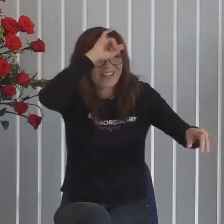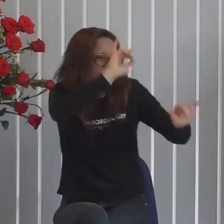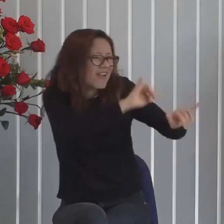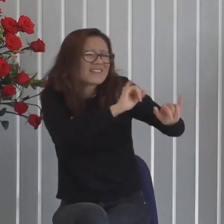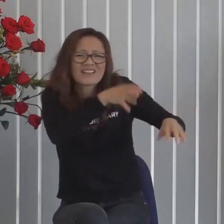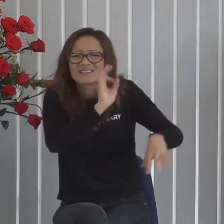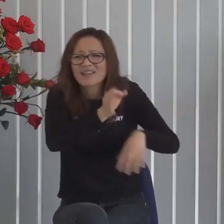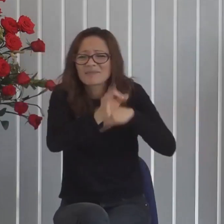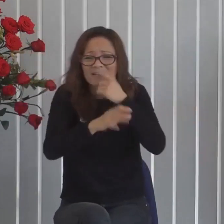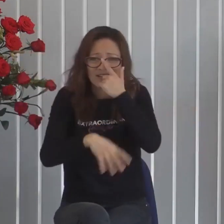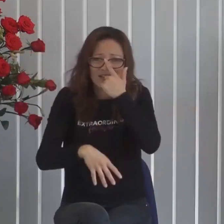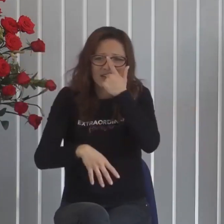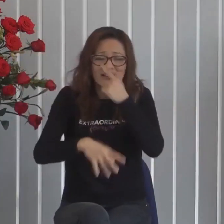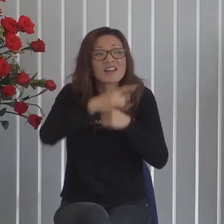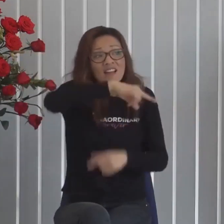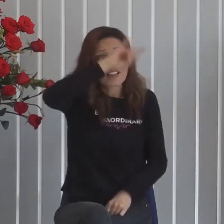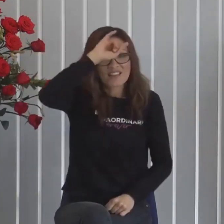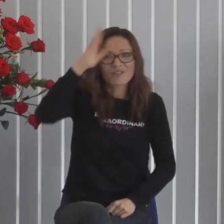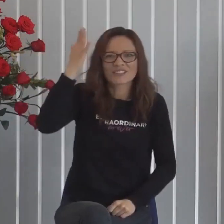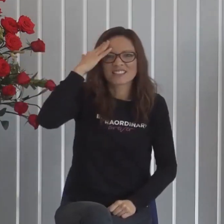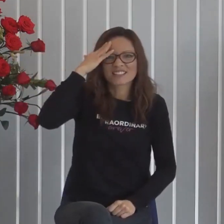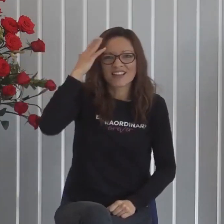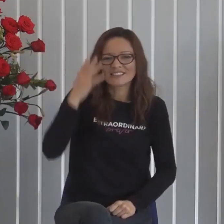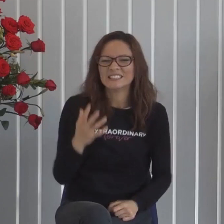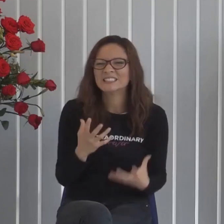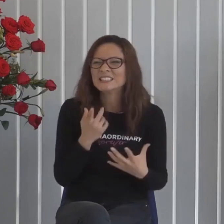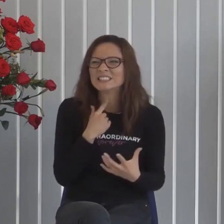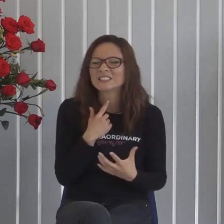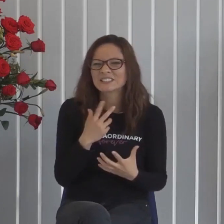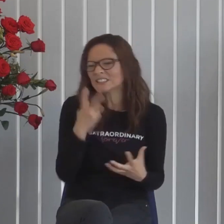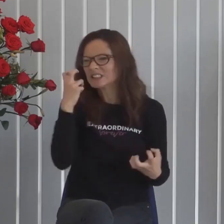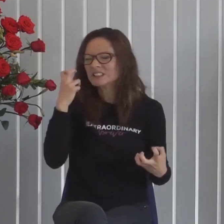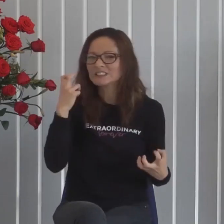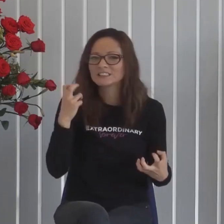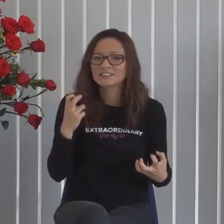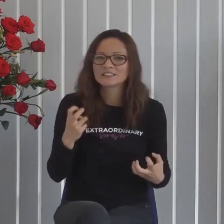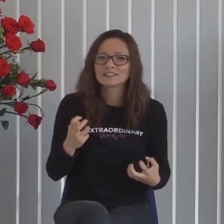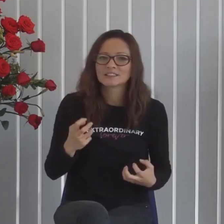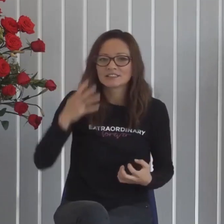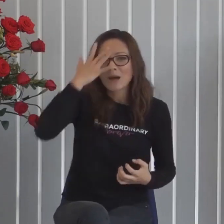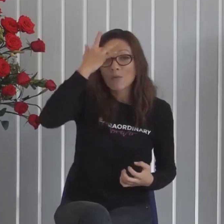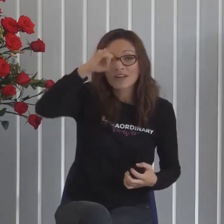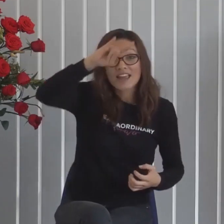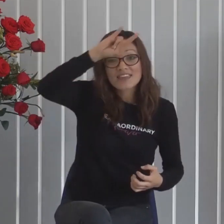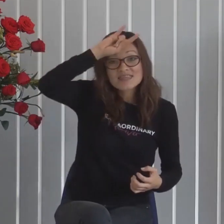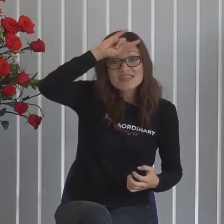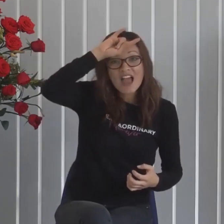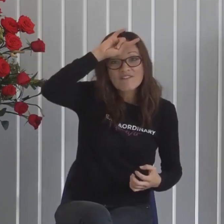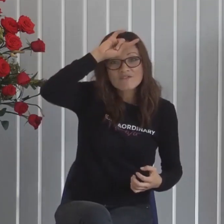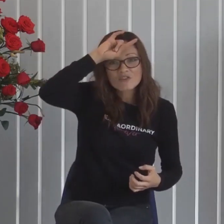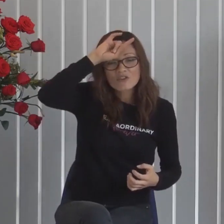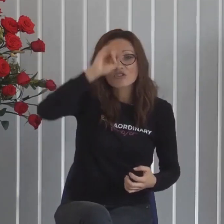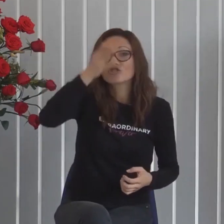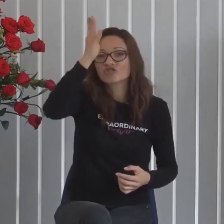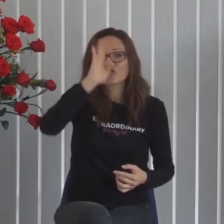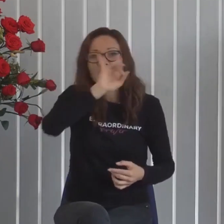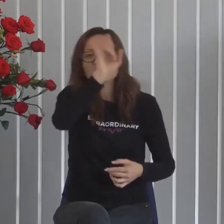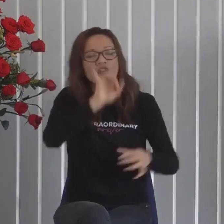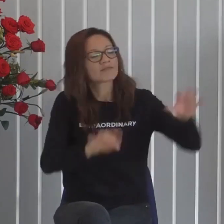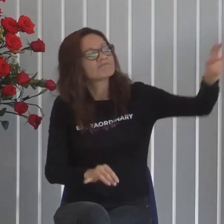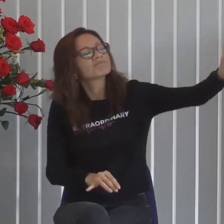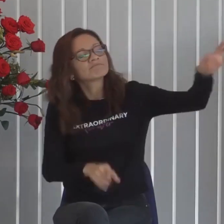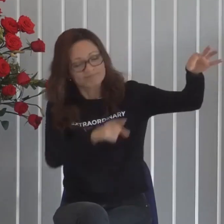más, el diablo lo sabe, pero le saca la piedra. Porque el diablo es un instrumento de